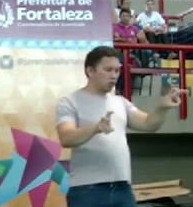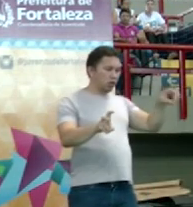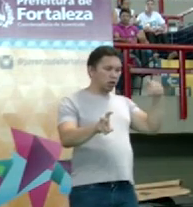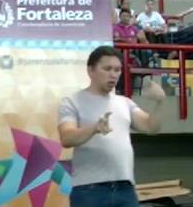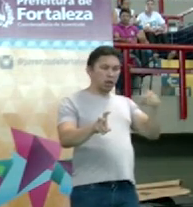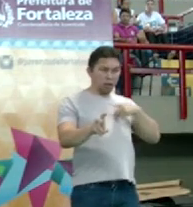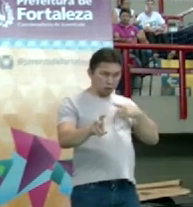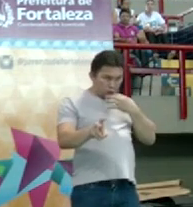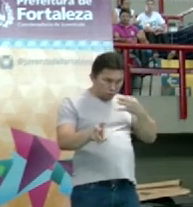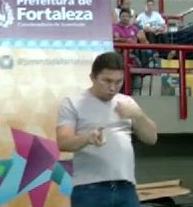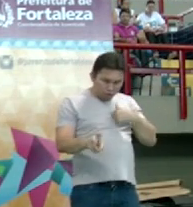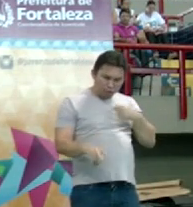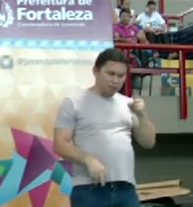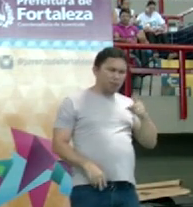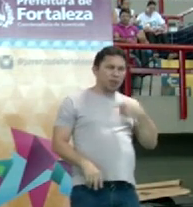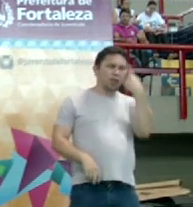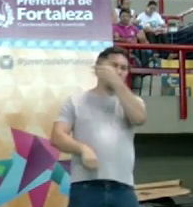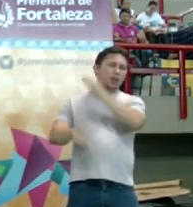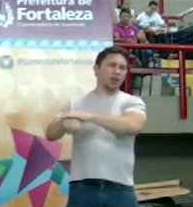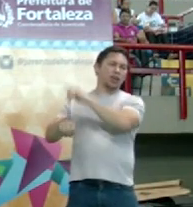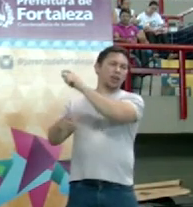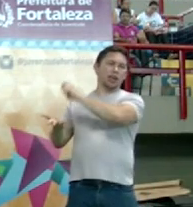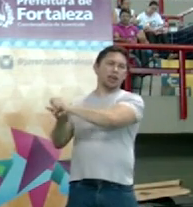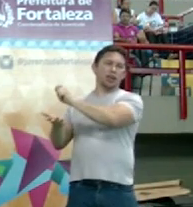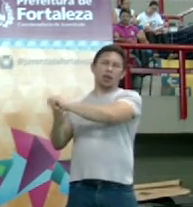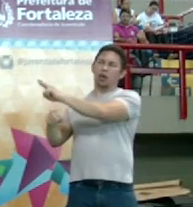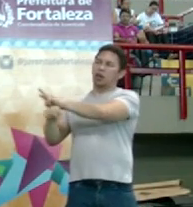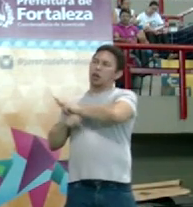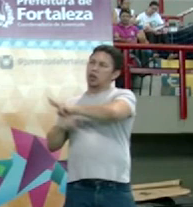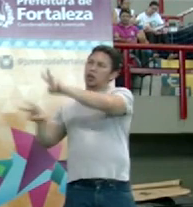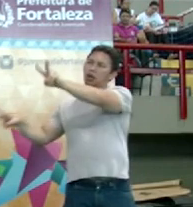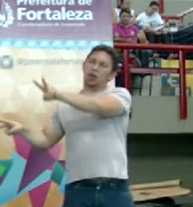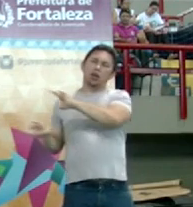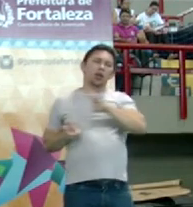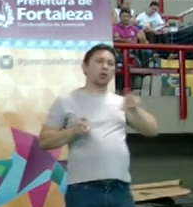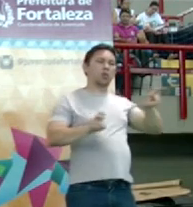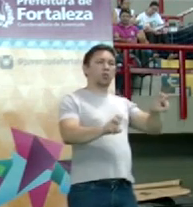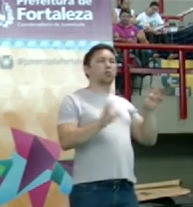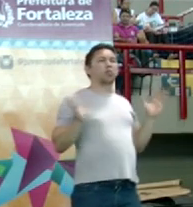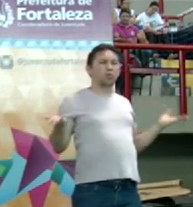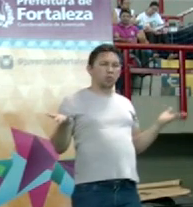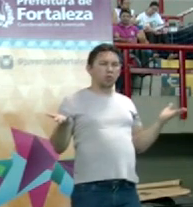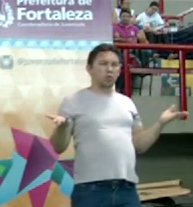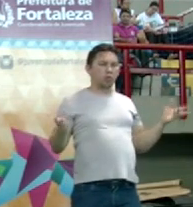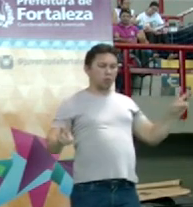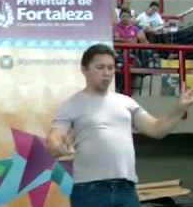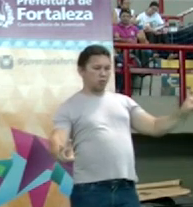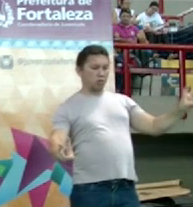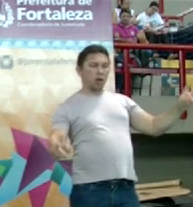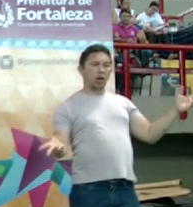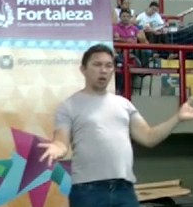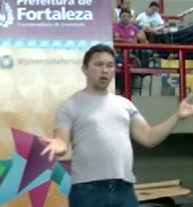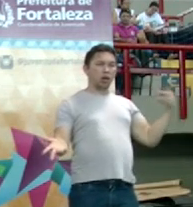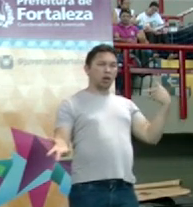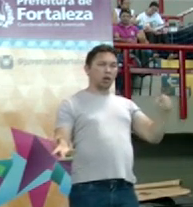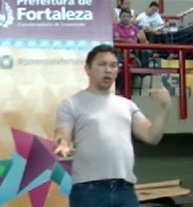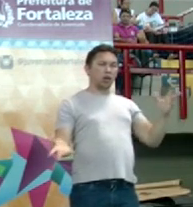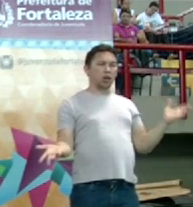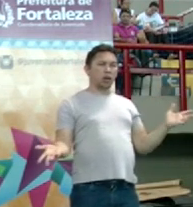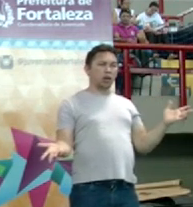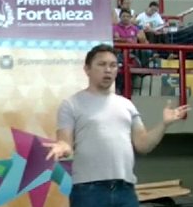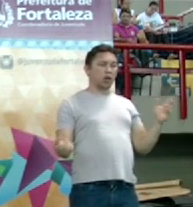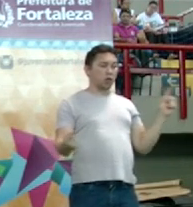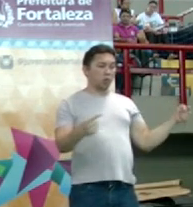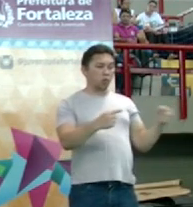não é sua. É de quem escreveu aquele livro bíblico. Então, a citação fica